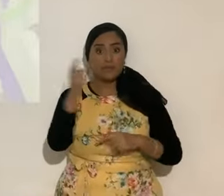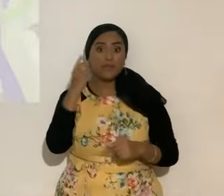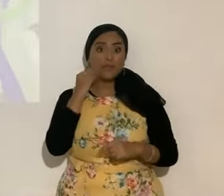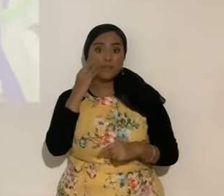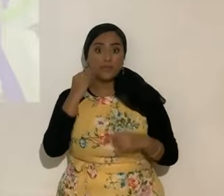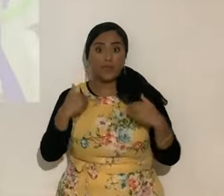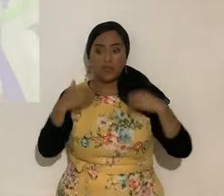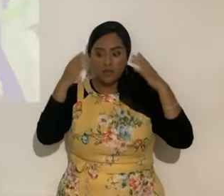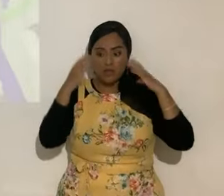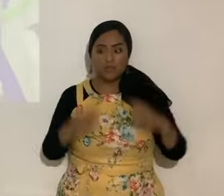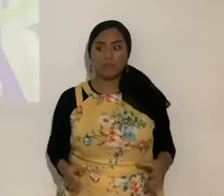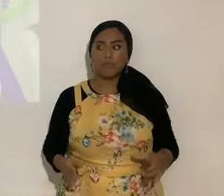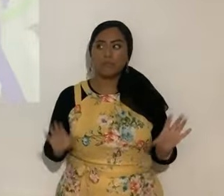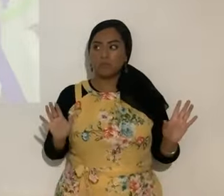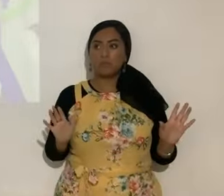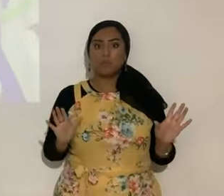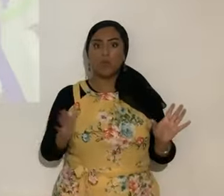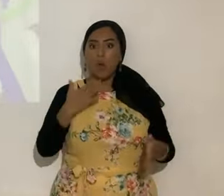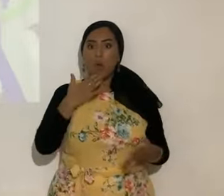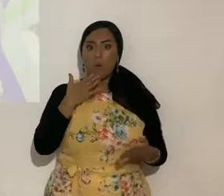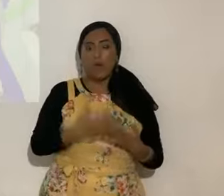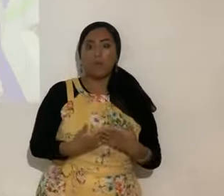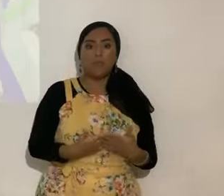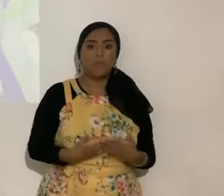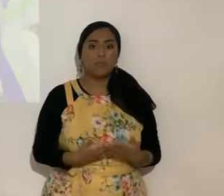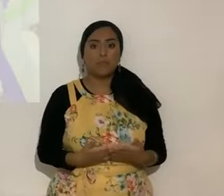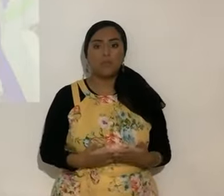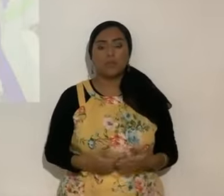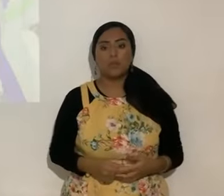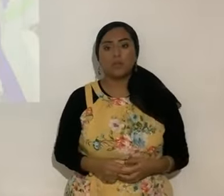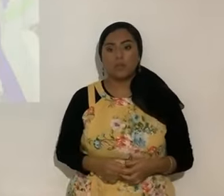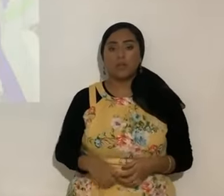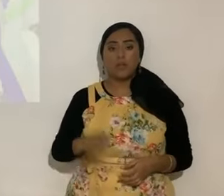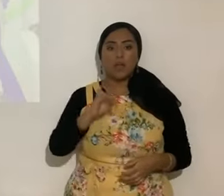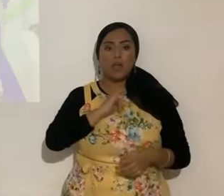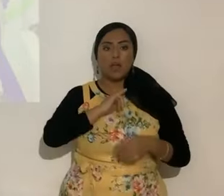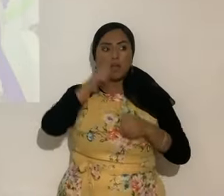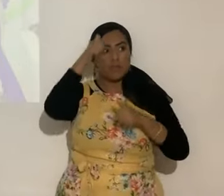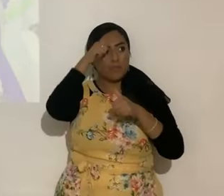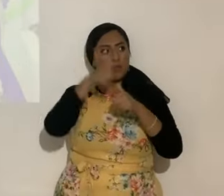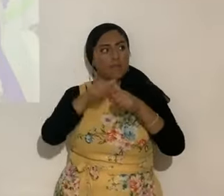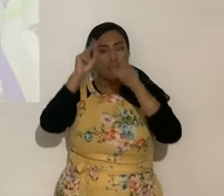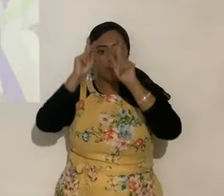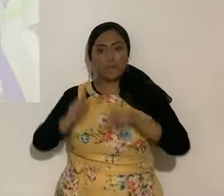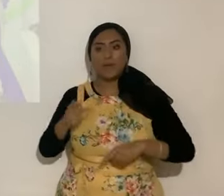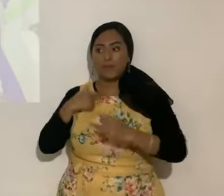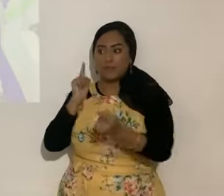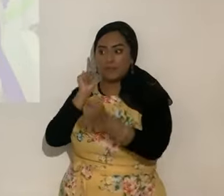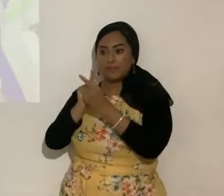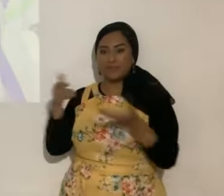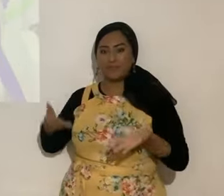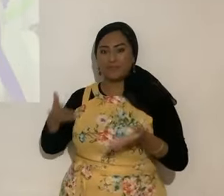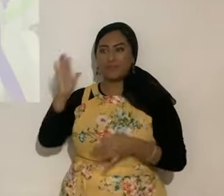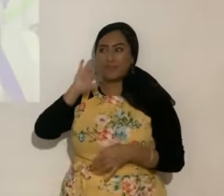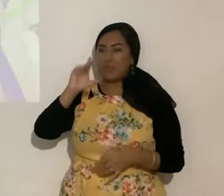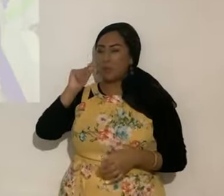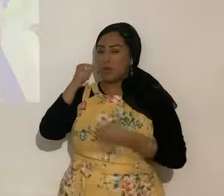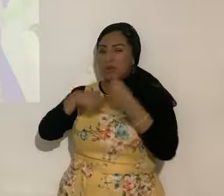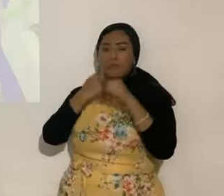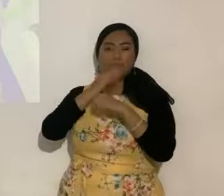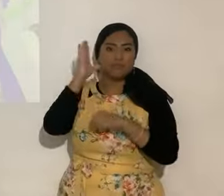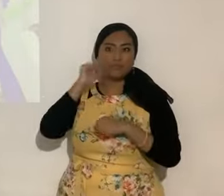tenían una condición, increíblemente buena, yo recuerdo, una persona conocida, aquí en Tarhuacán, hace 20